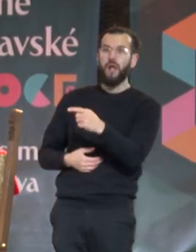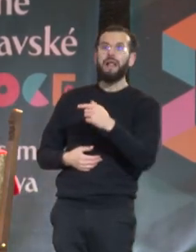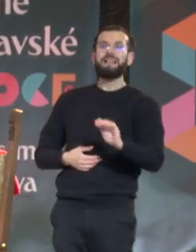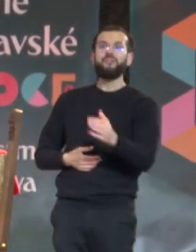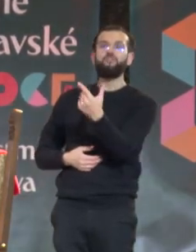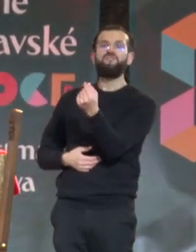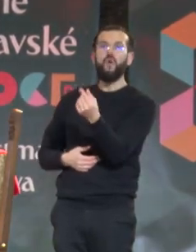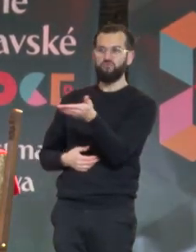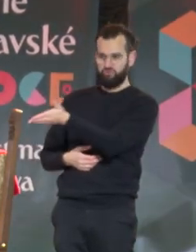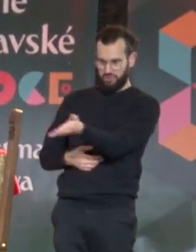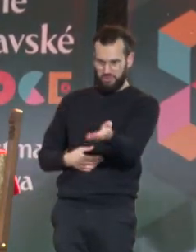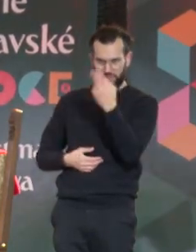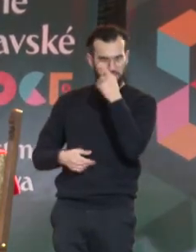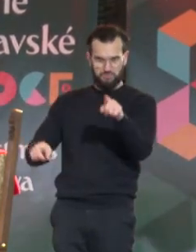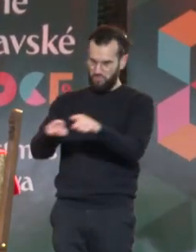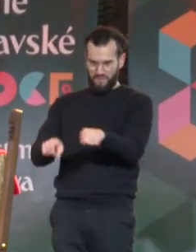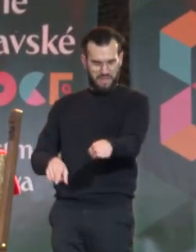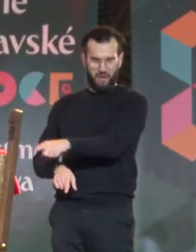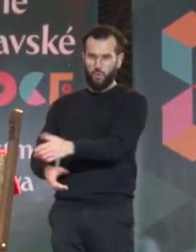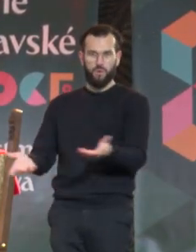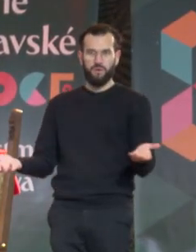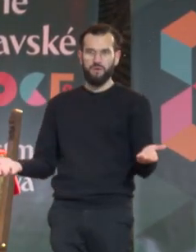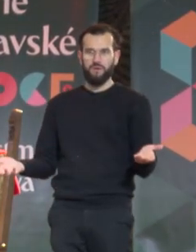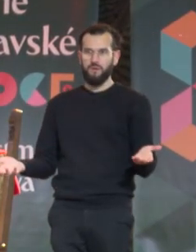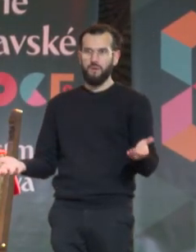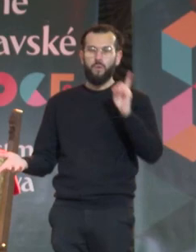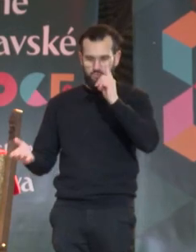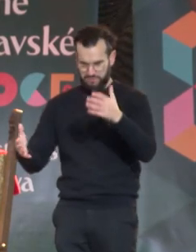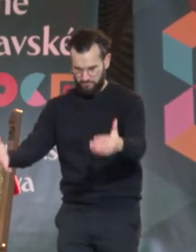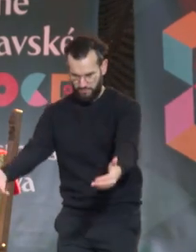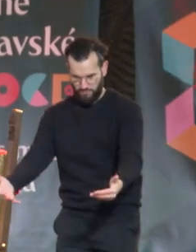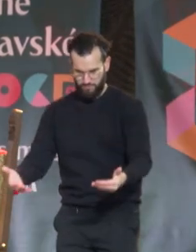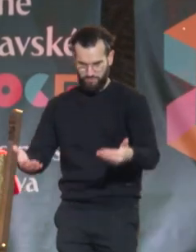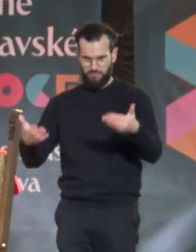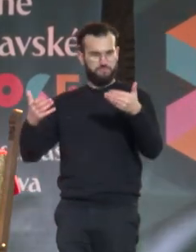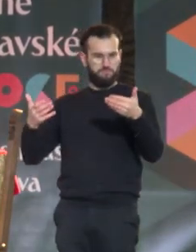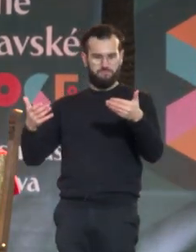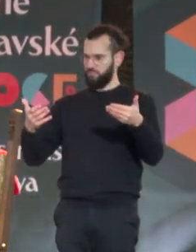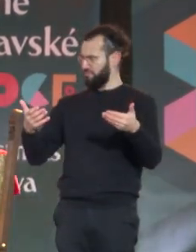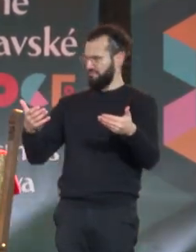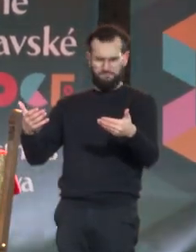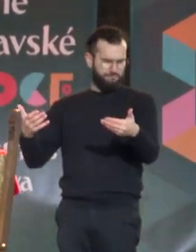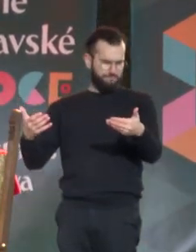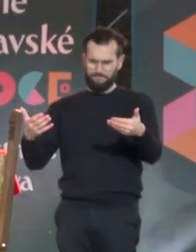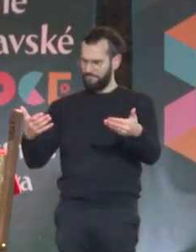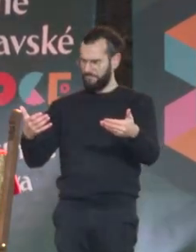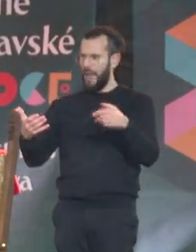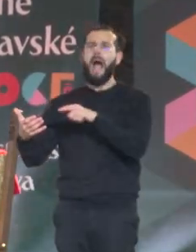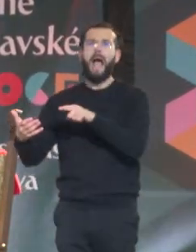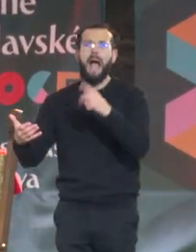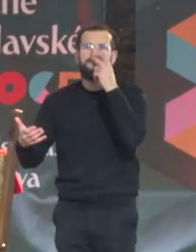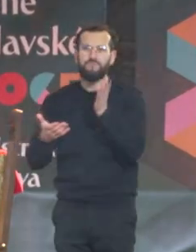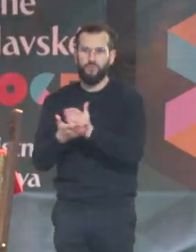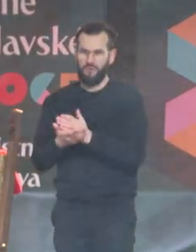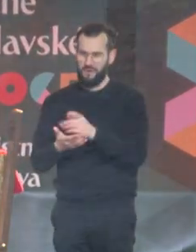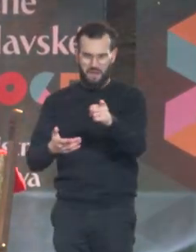Keď lezú po zemi, nevieš, ktorý je ktorý. Musíš ich chytiť a chvíľu držať oboch naraz vedľa seba. Ale